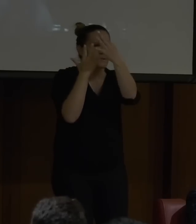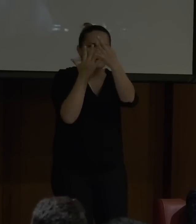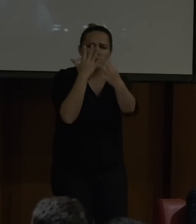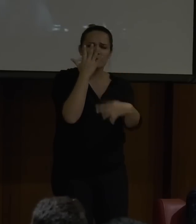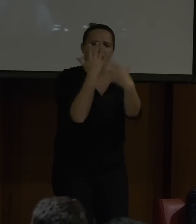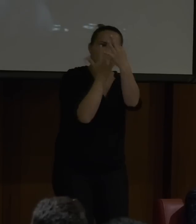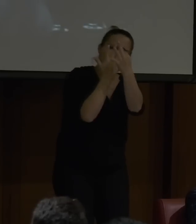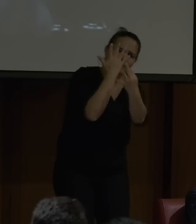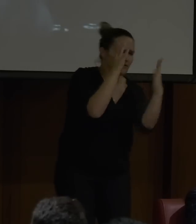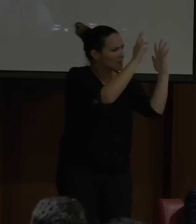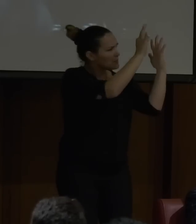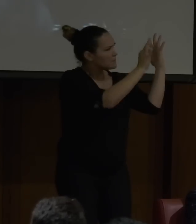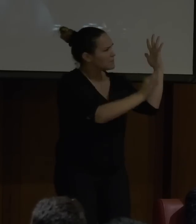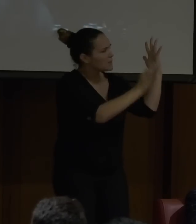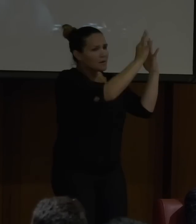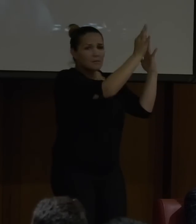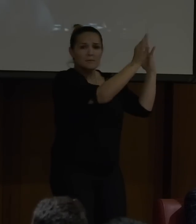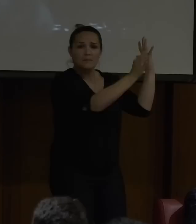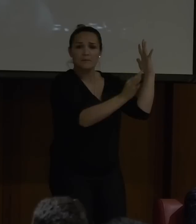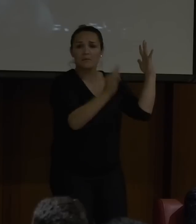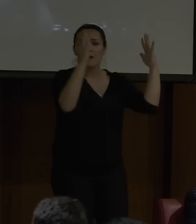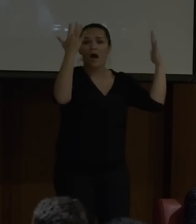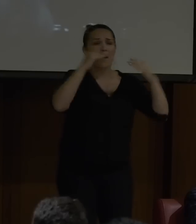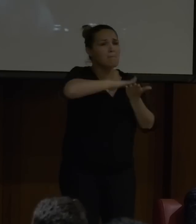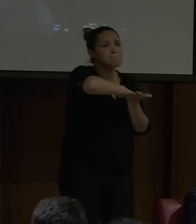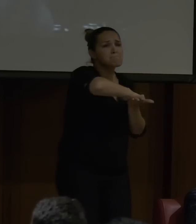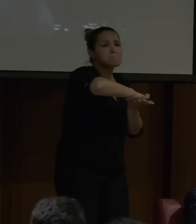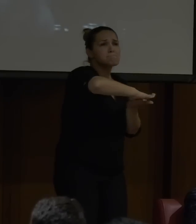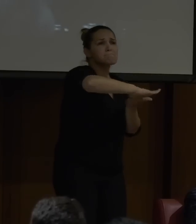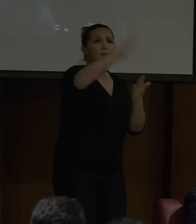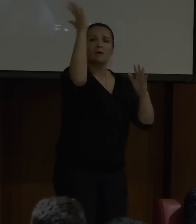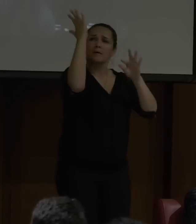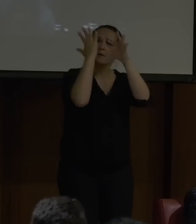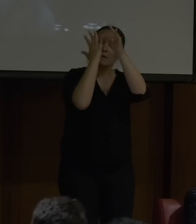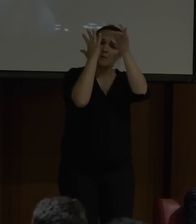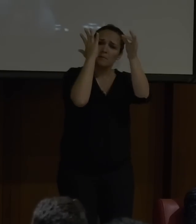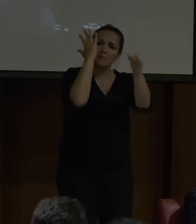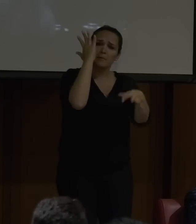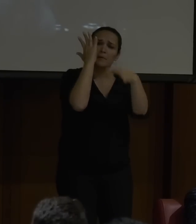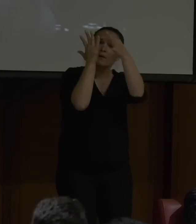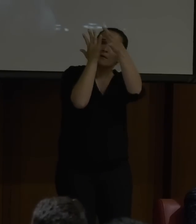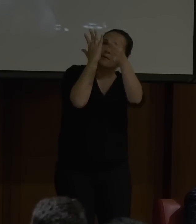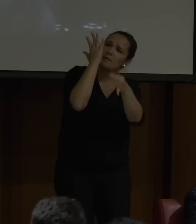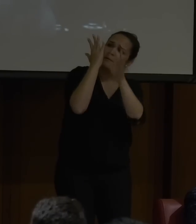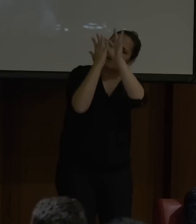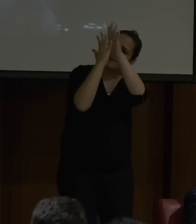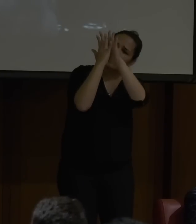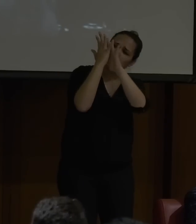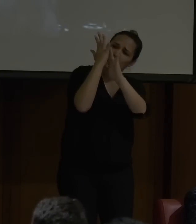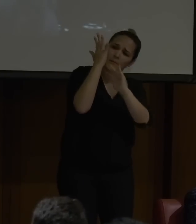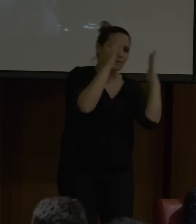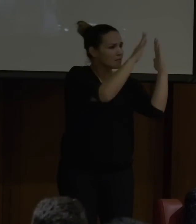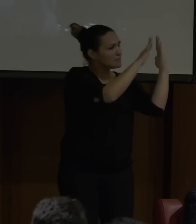caer, ahora los campos les toca llorar, uno por uno se ven de caer, ahora